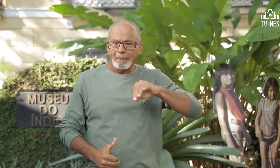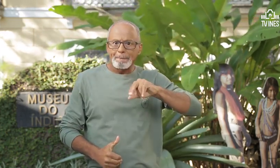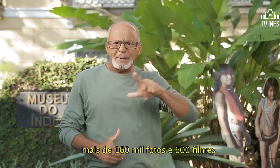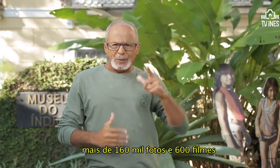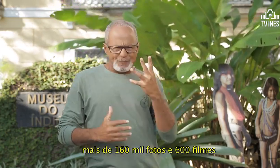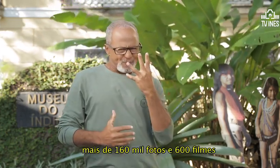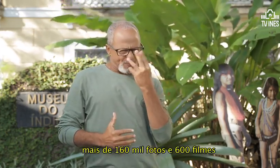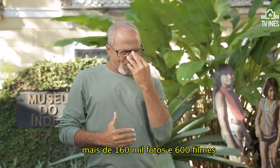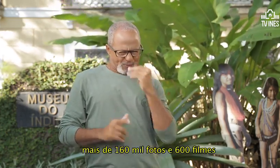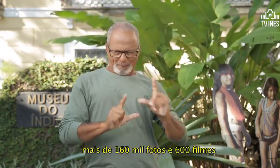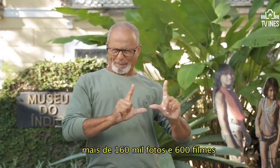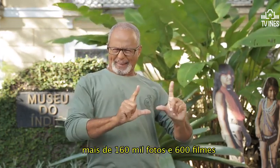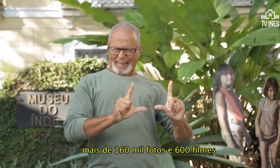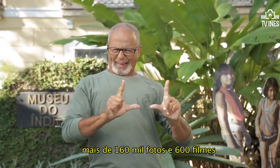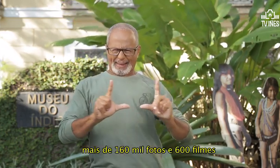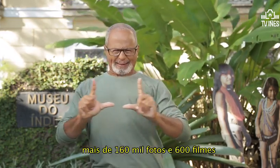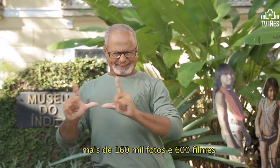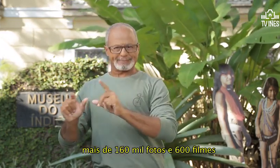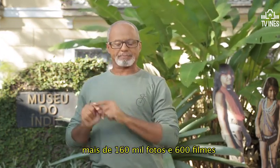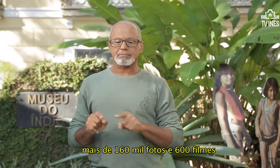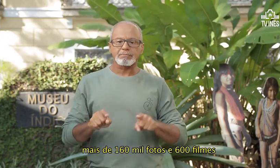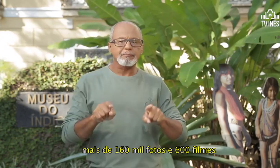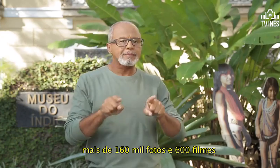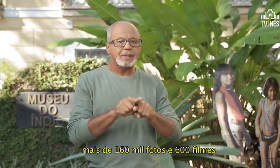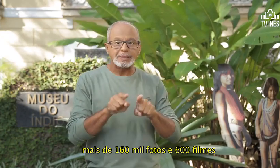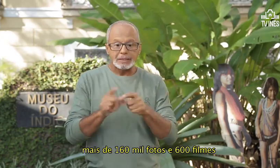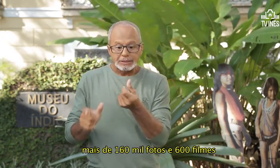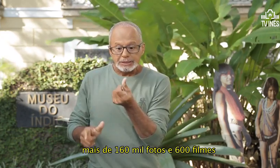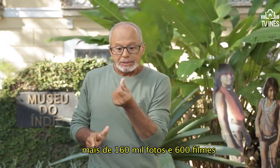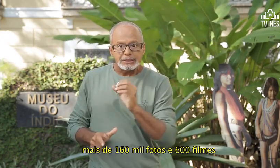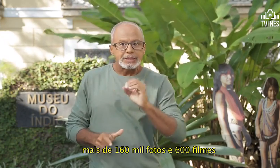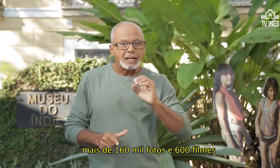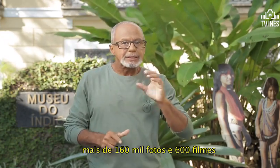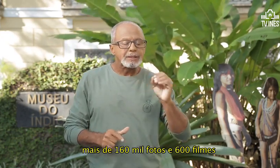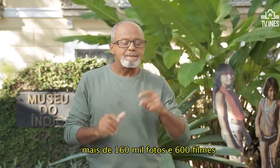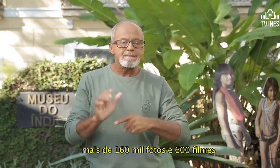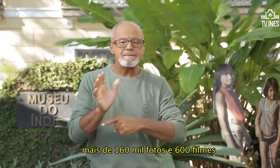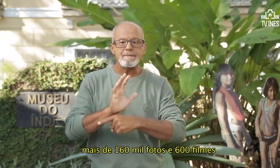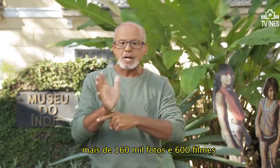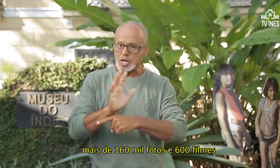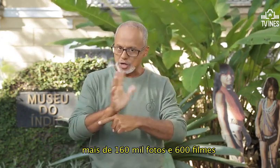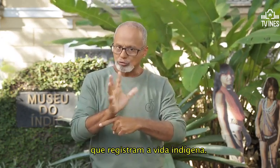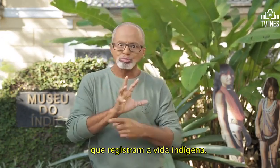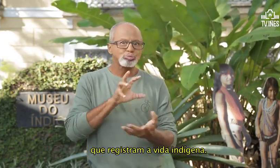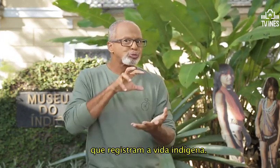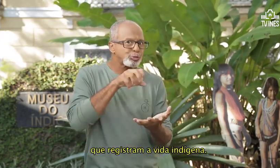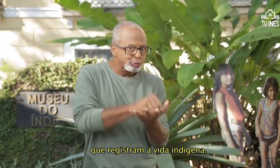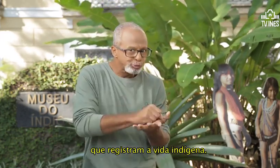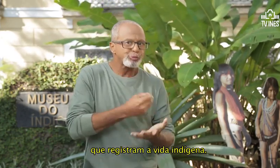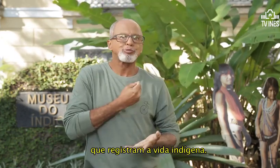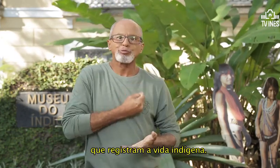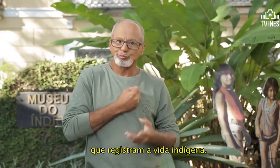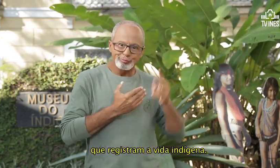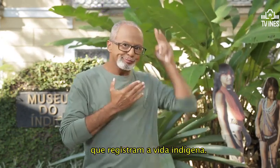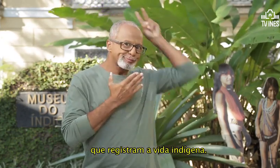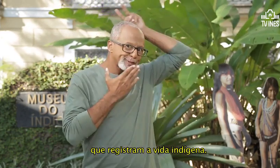mais de 160 mil fotos e 600 filmes que registram a vida indígena.